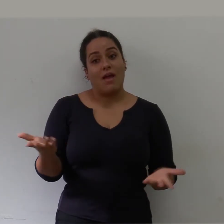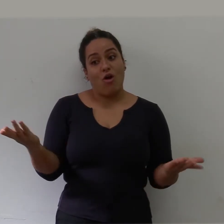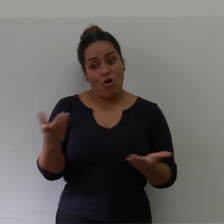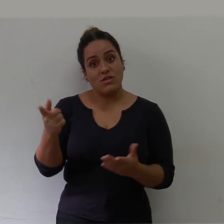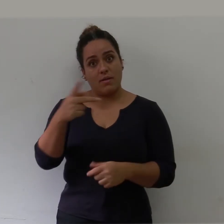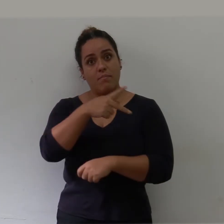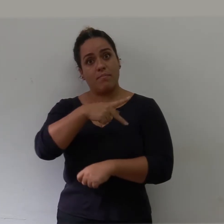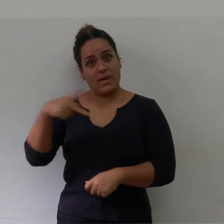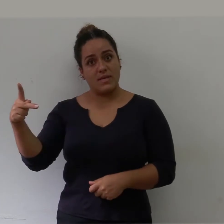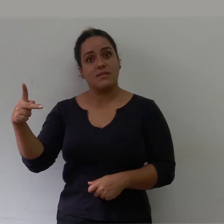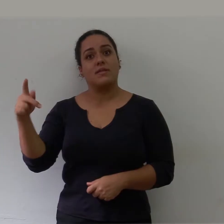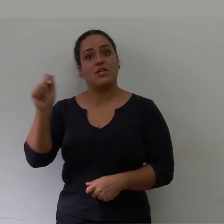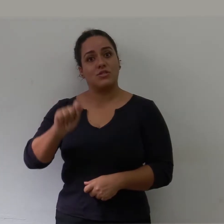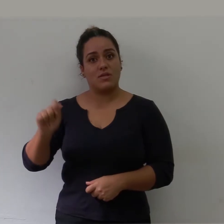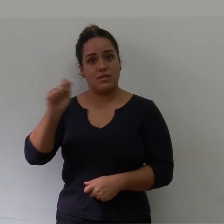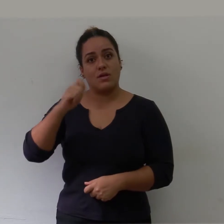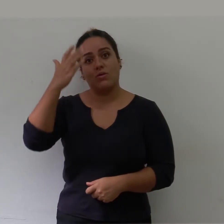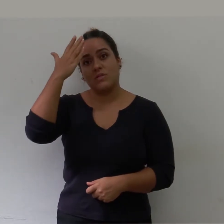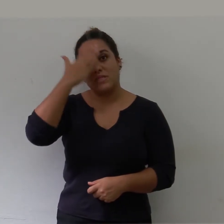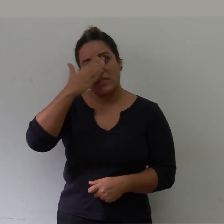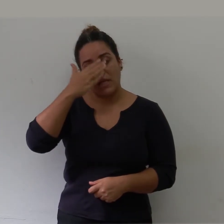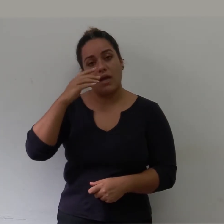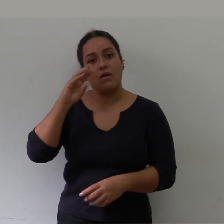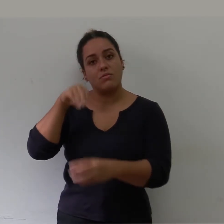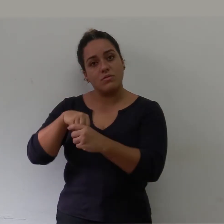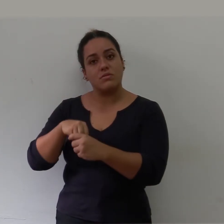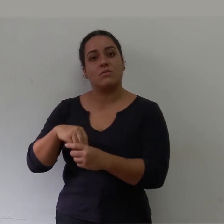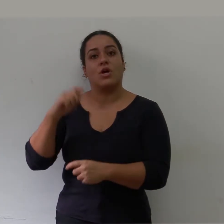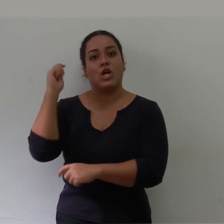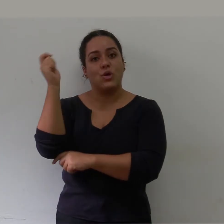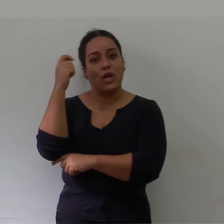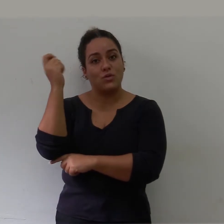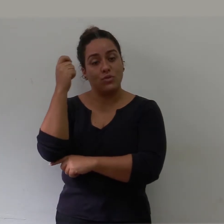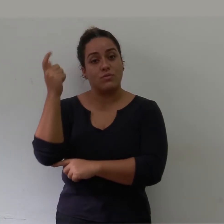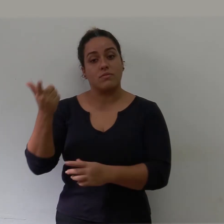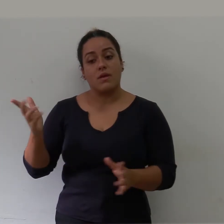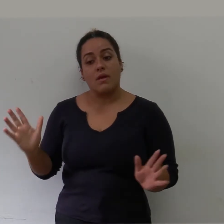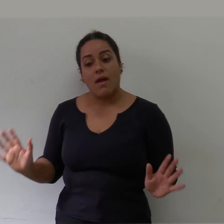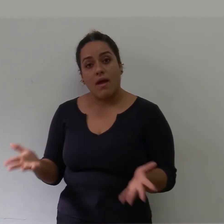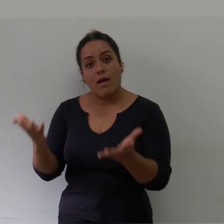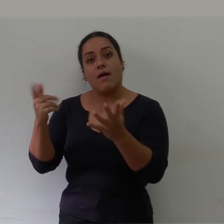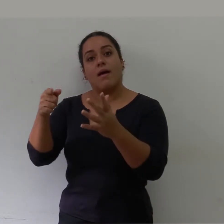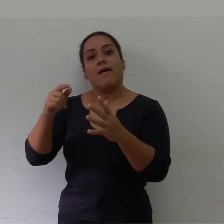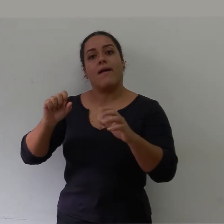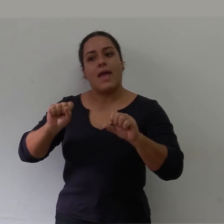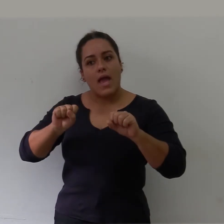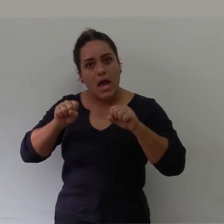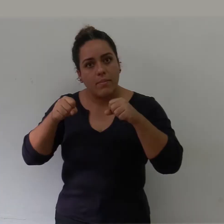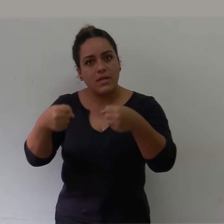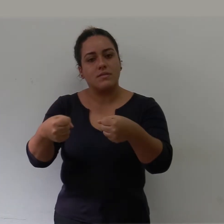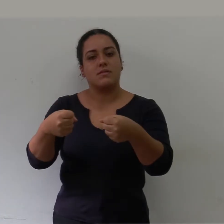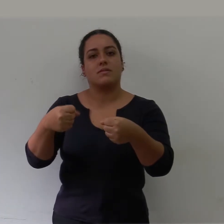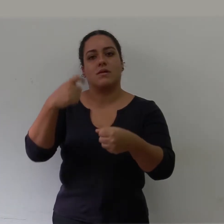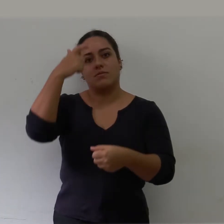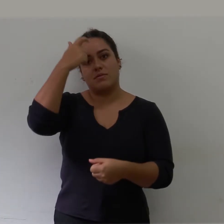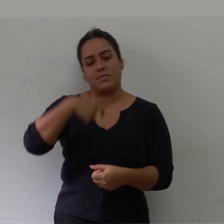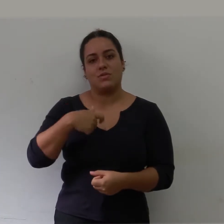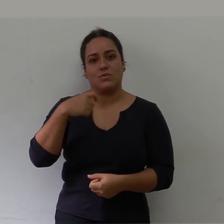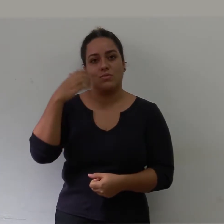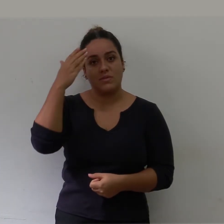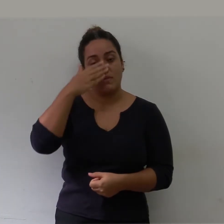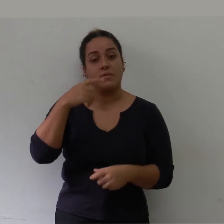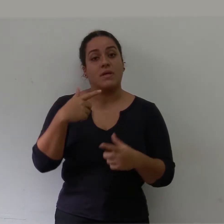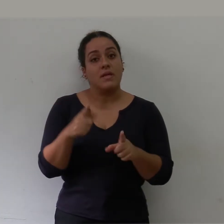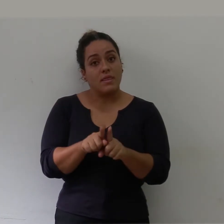de Cegos do Rio Grande do Sul, que auxilia na reabilitação das pessoas com deficiência visual. Para ele,